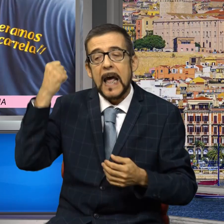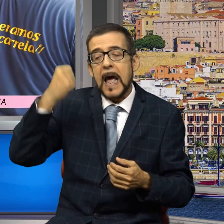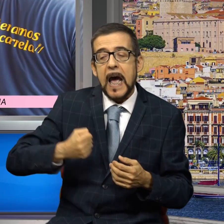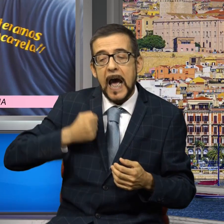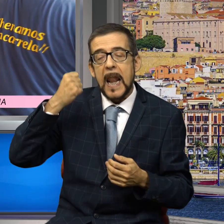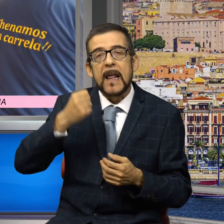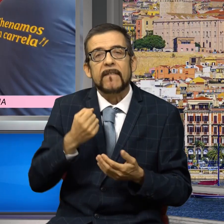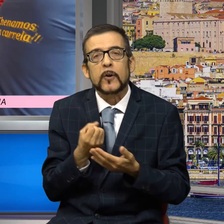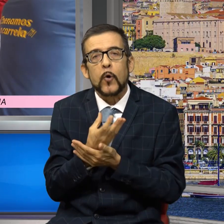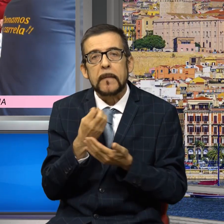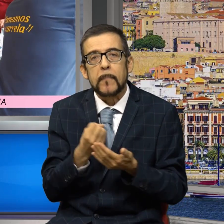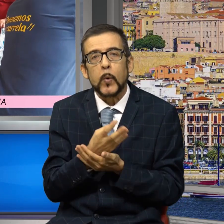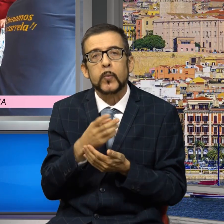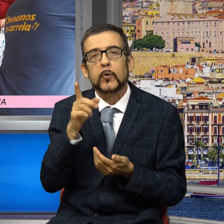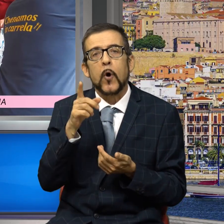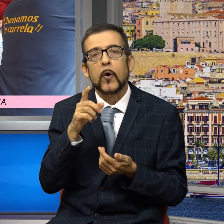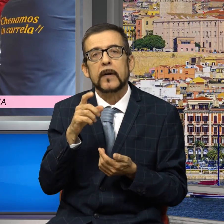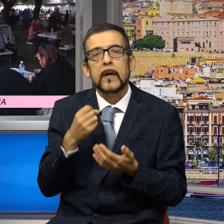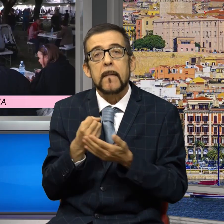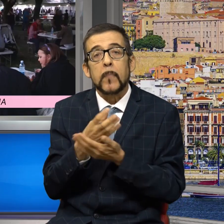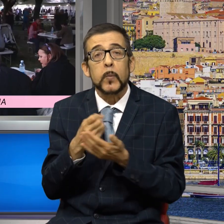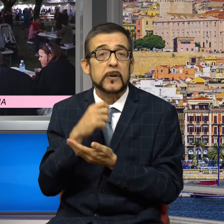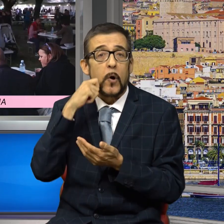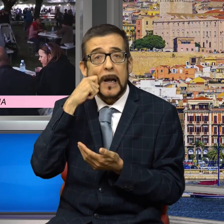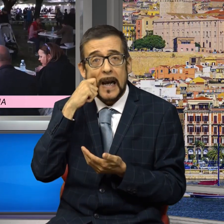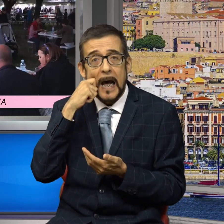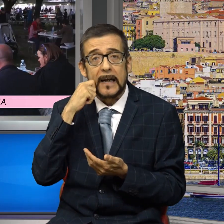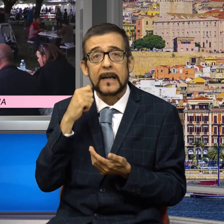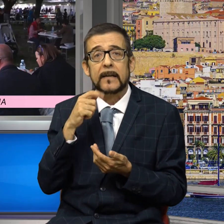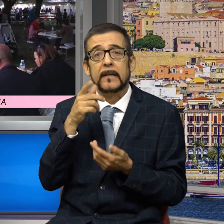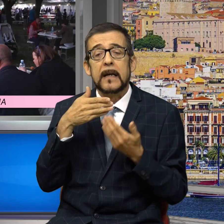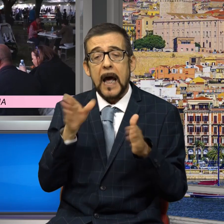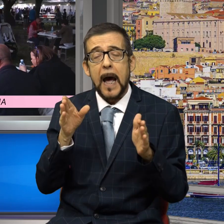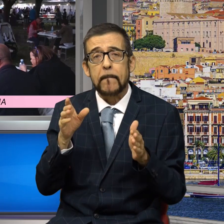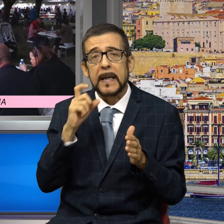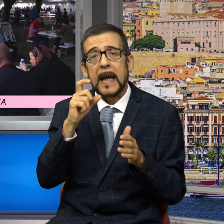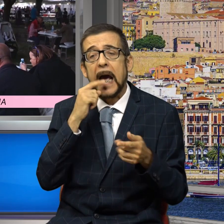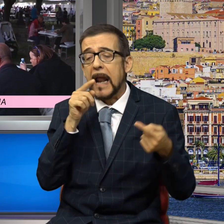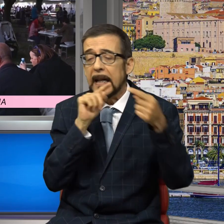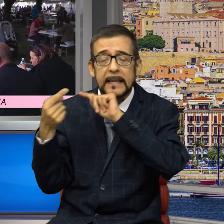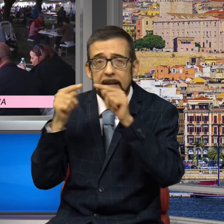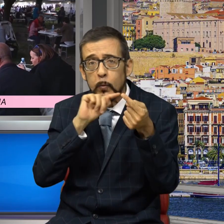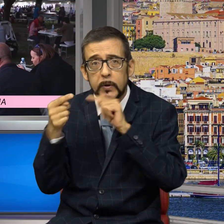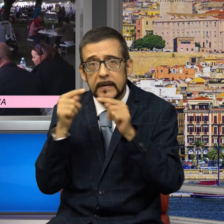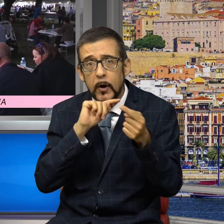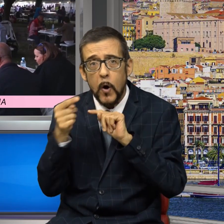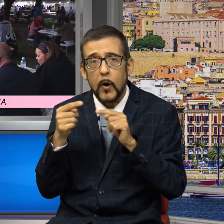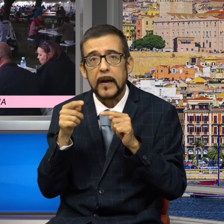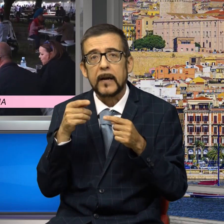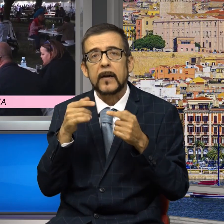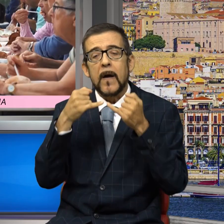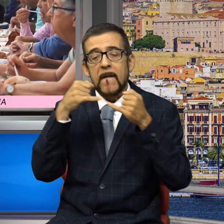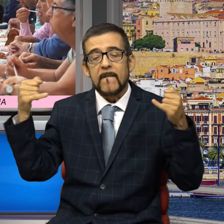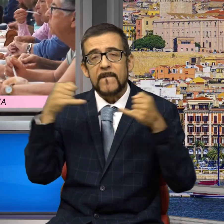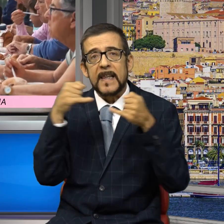attori fondamentali della produzione delle carni, tra i quali aprire un canale di discussione per mettere in campo una filiera corta